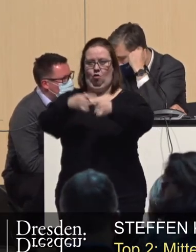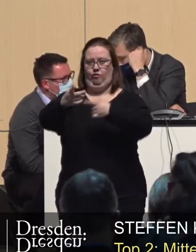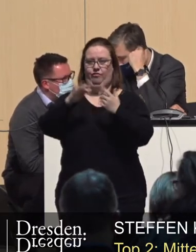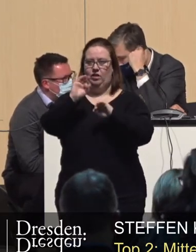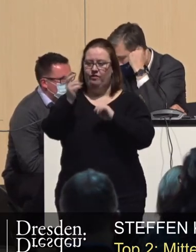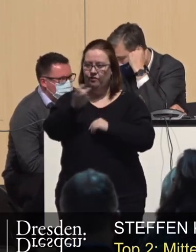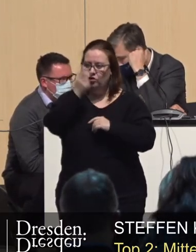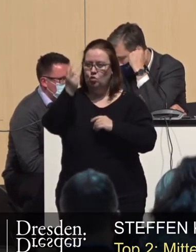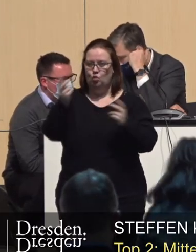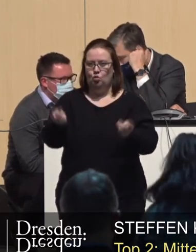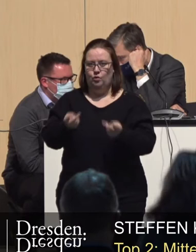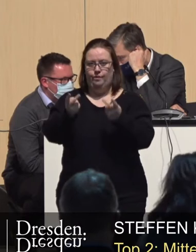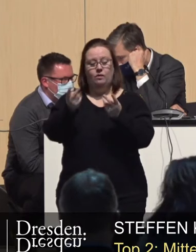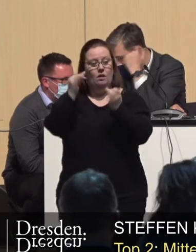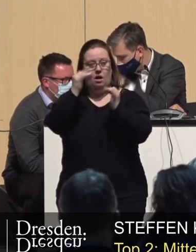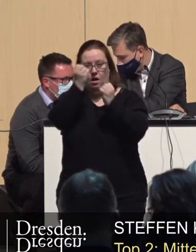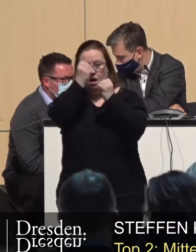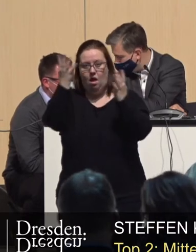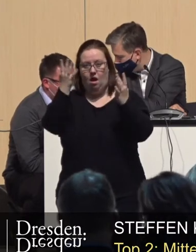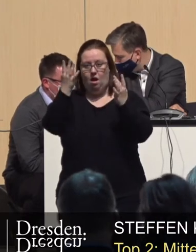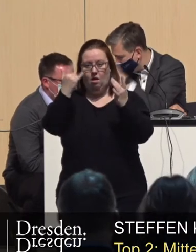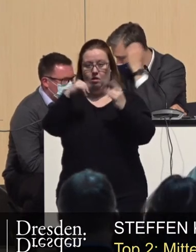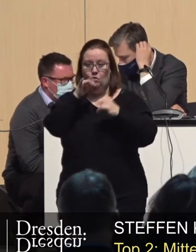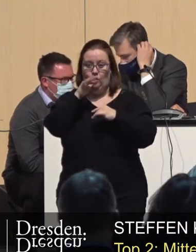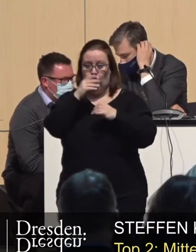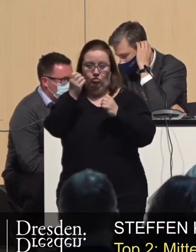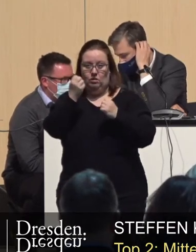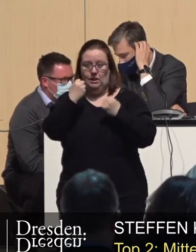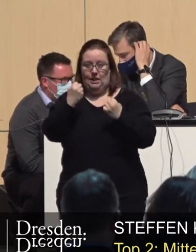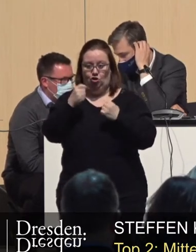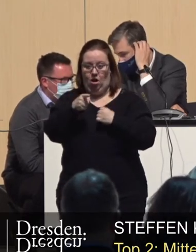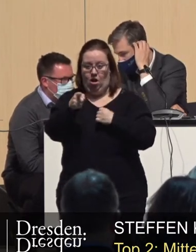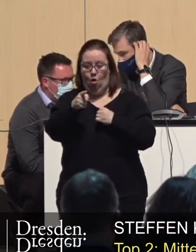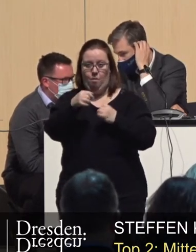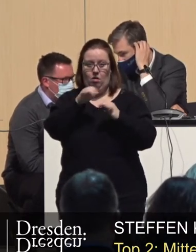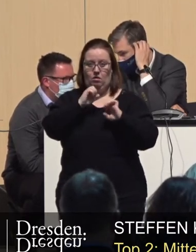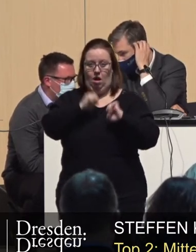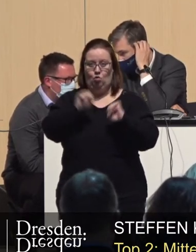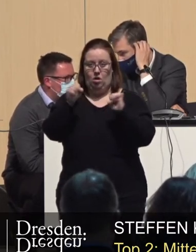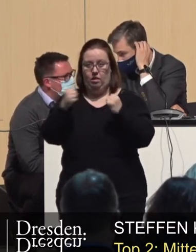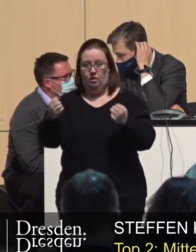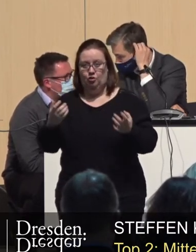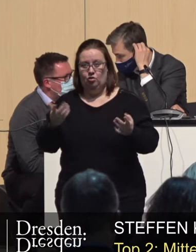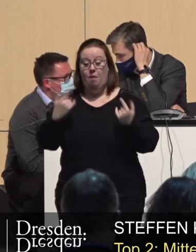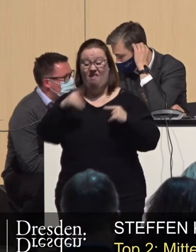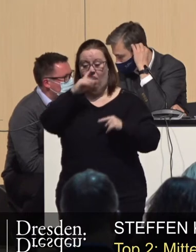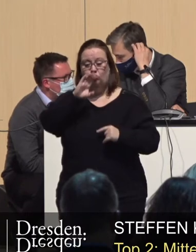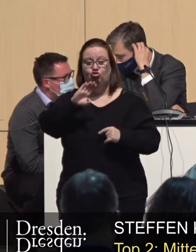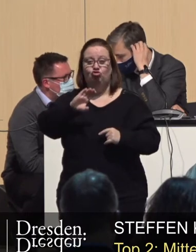ermöglichen. Zugegebenermaßen, der Ausgang ist momentan relativ offen, aber solange es die Chance